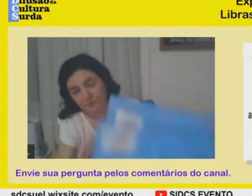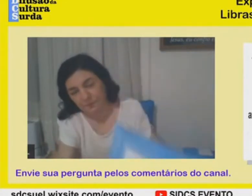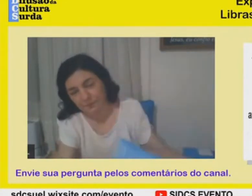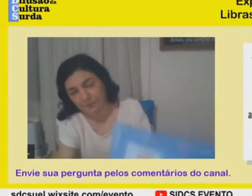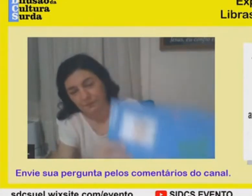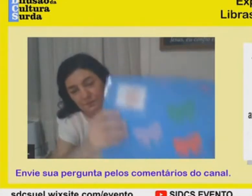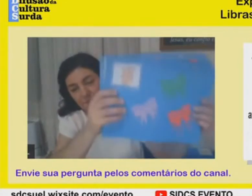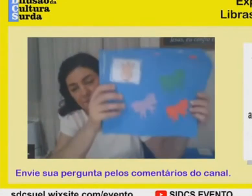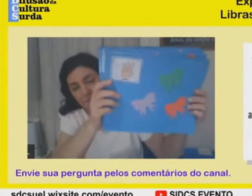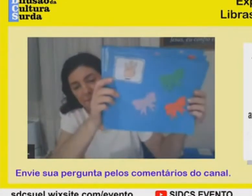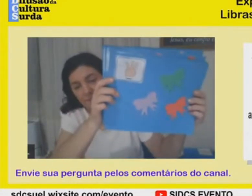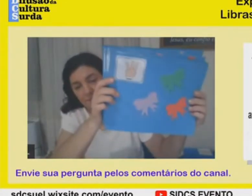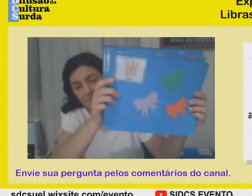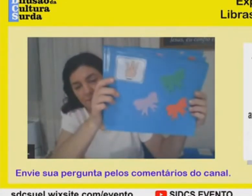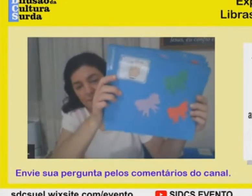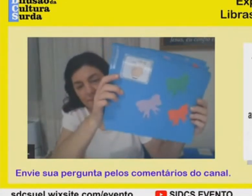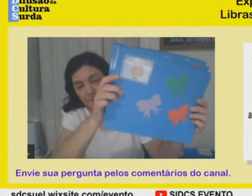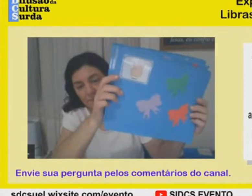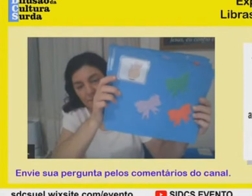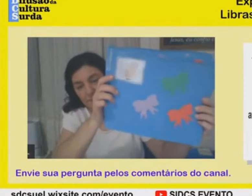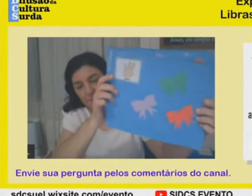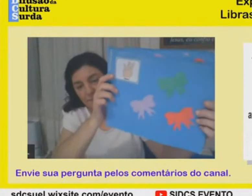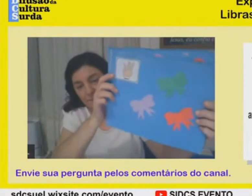Olha só.